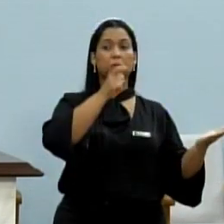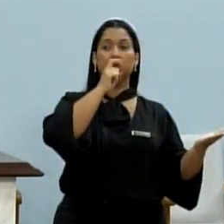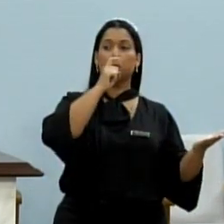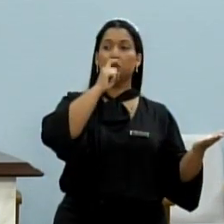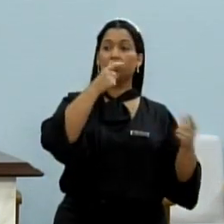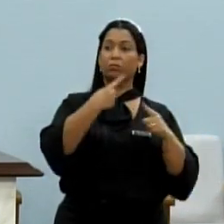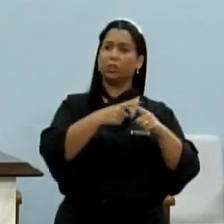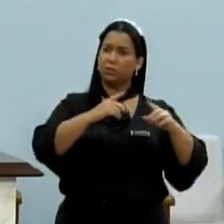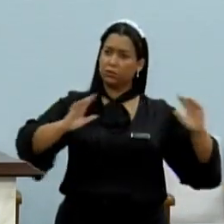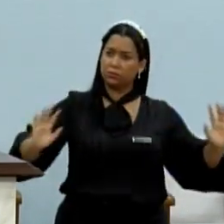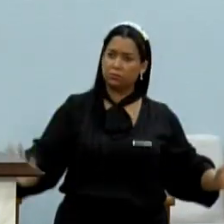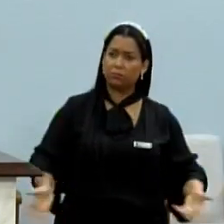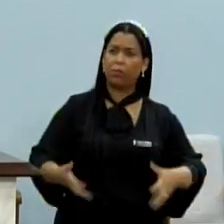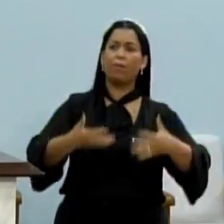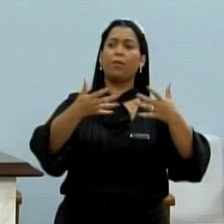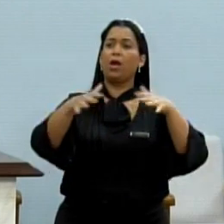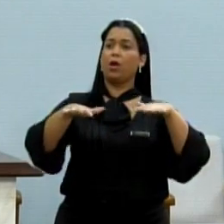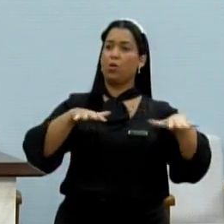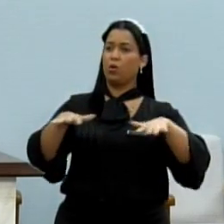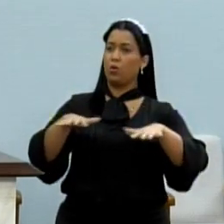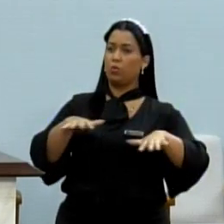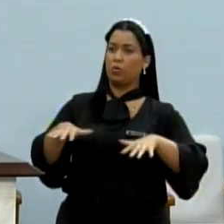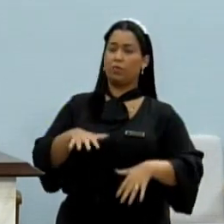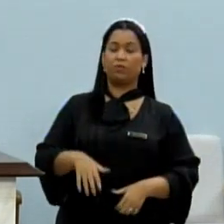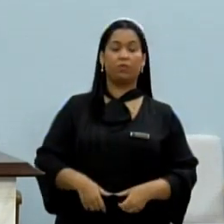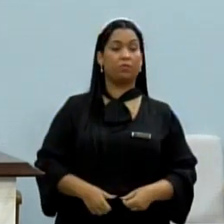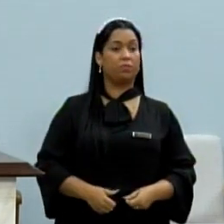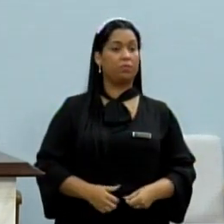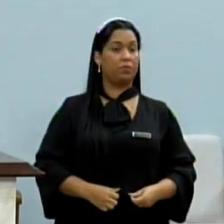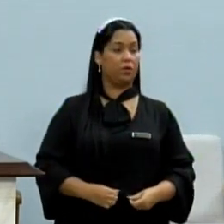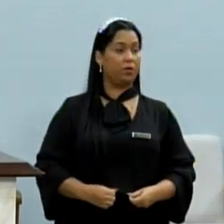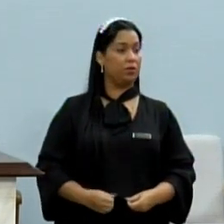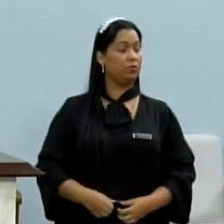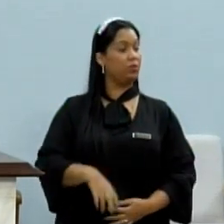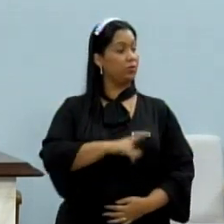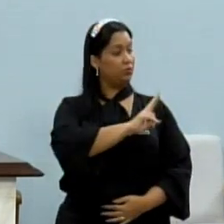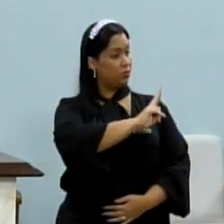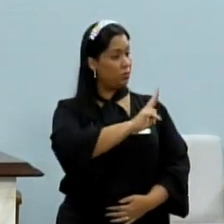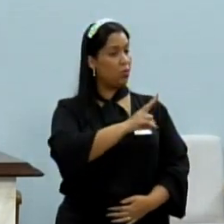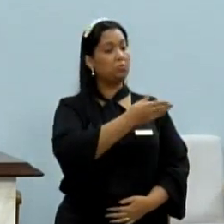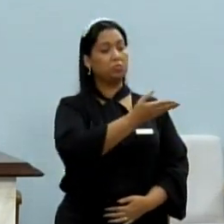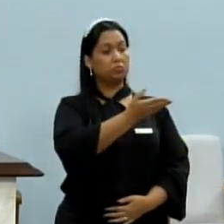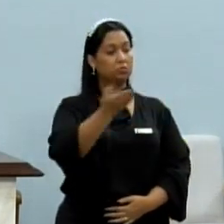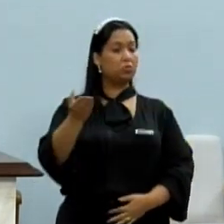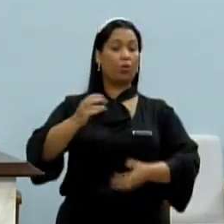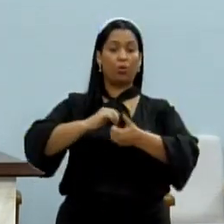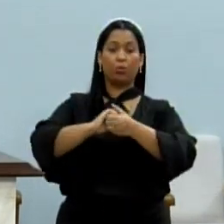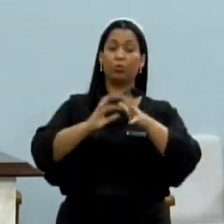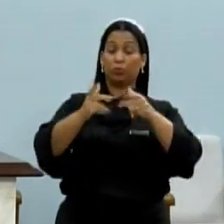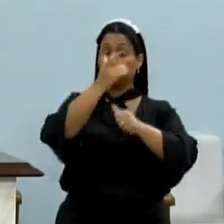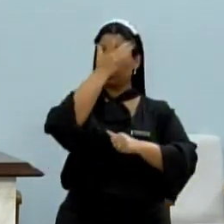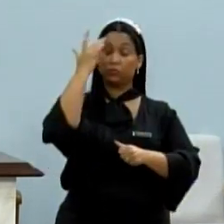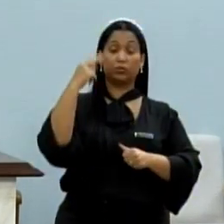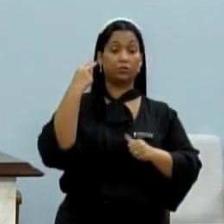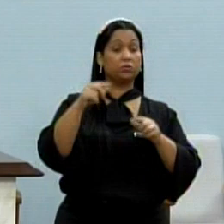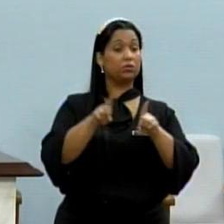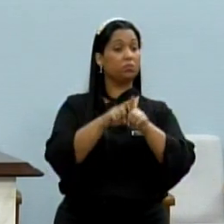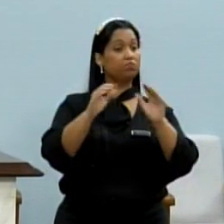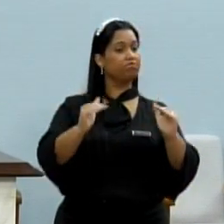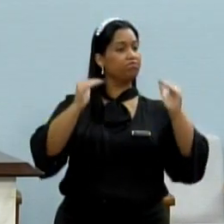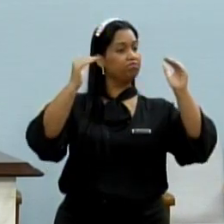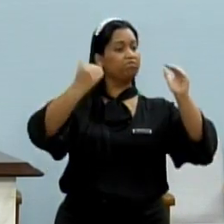este engajamento no movimento Abril Verde. Em seu nome, cumprimento os demais vereadores da casa, autoridades